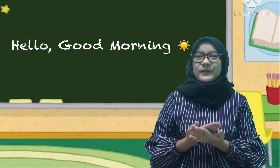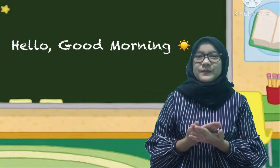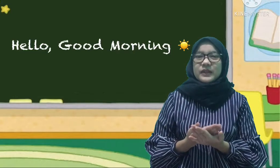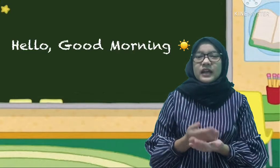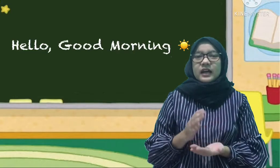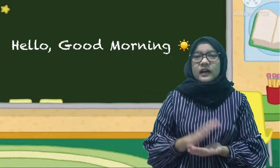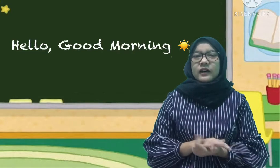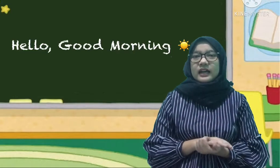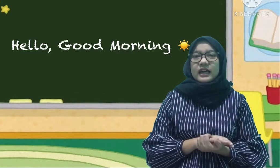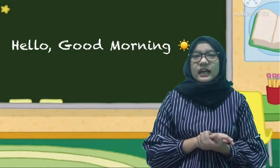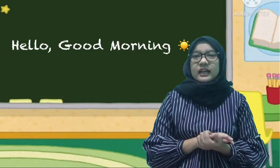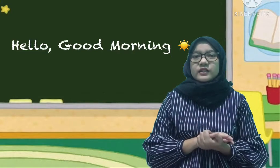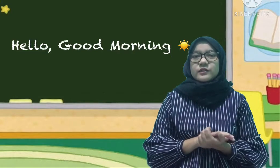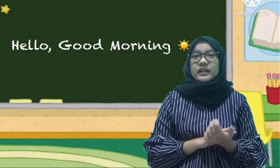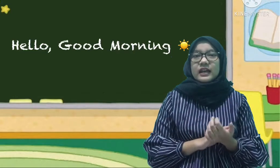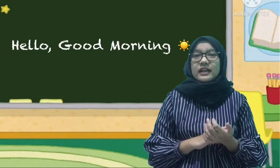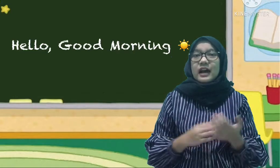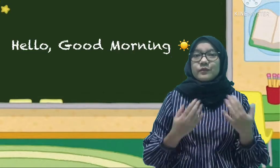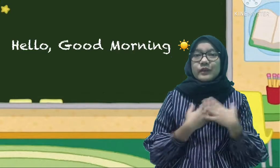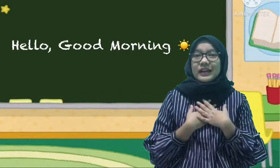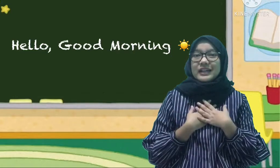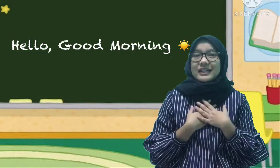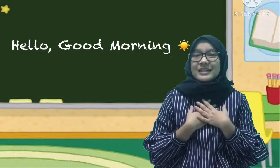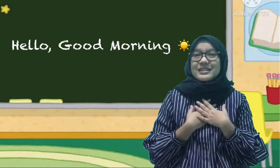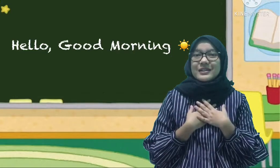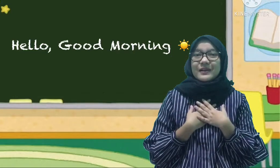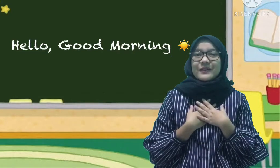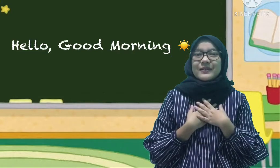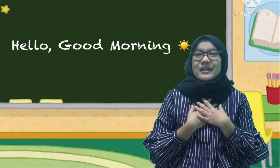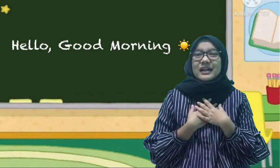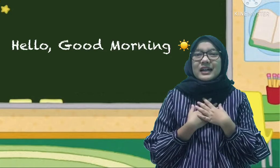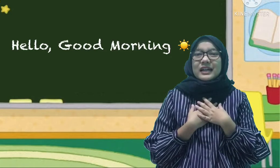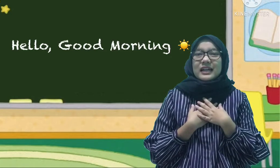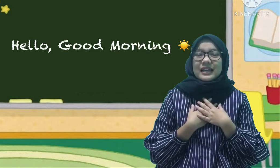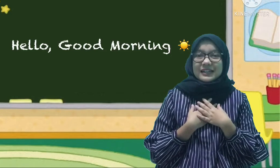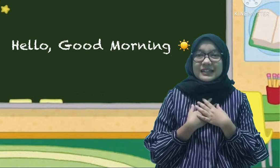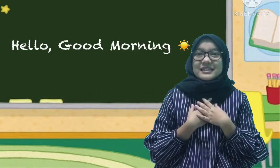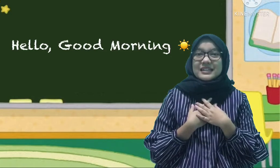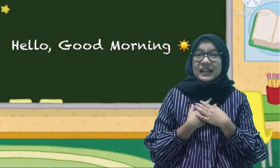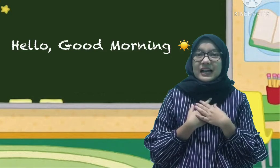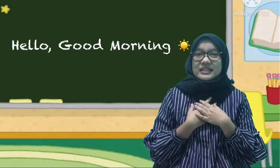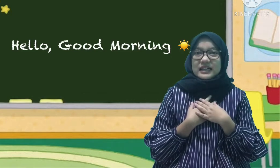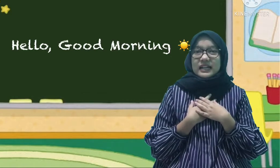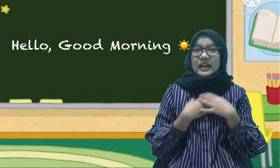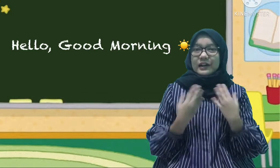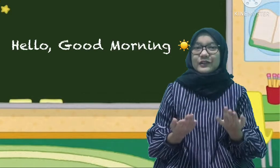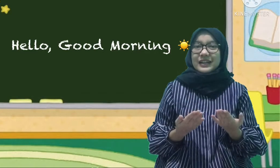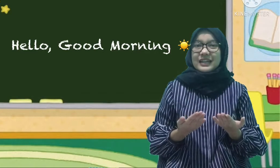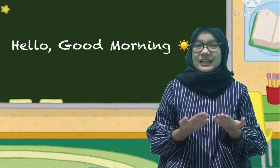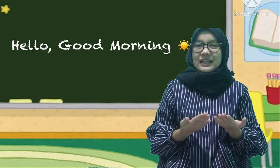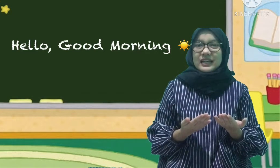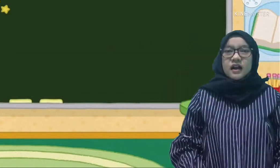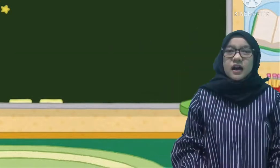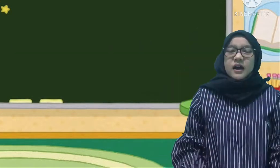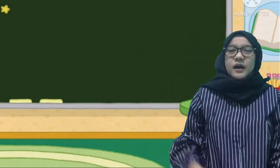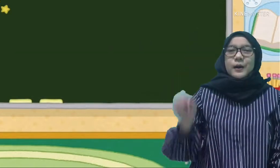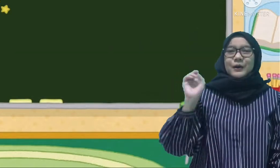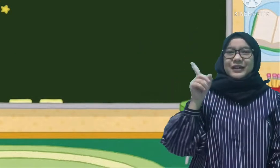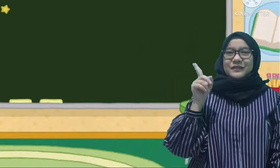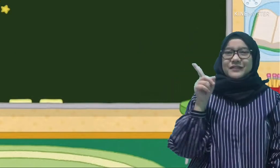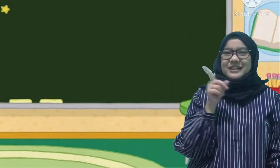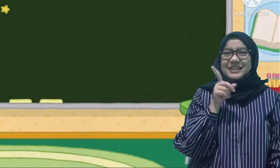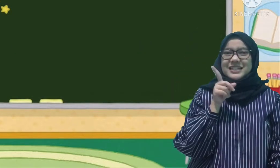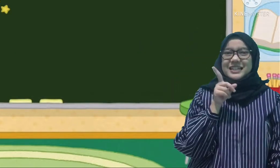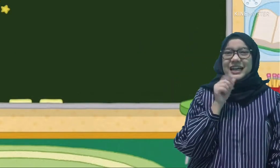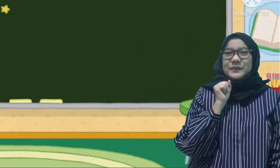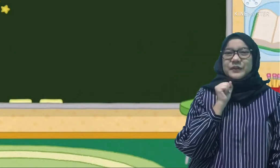too. Okay, today I'm ready to English class, and are you ready?